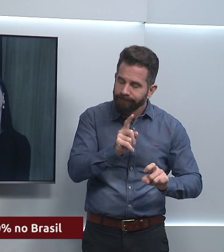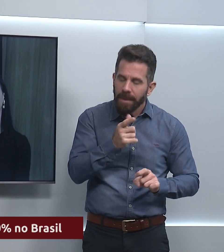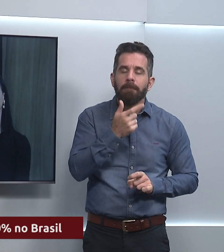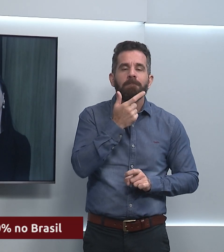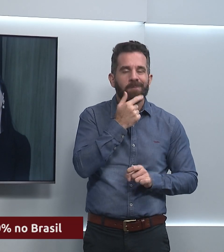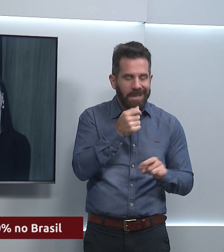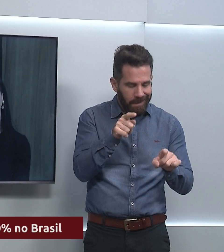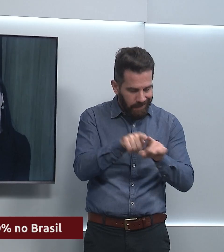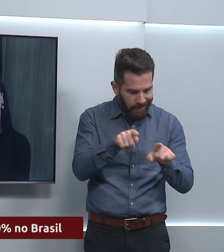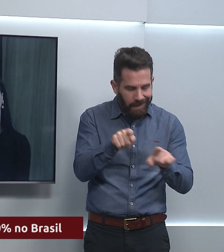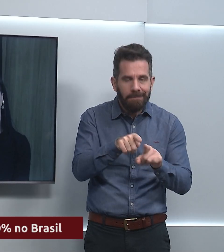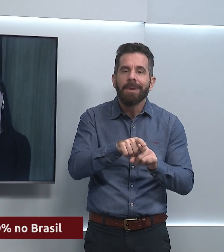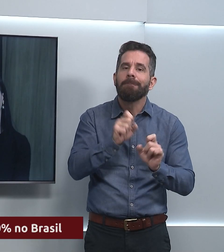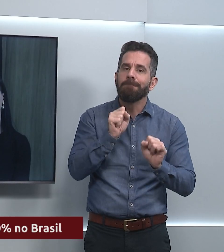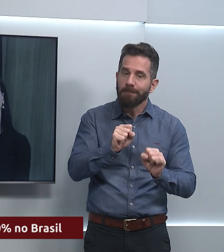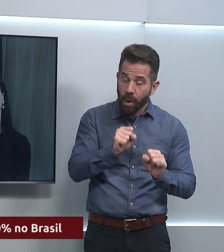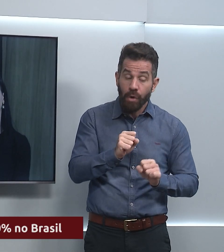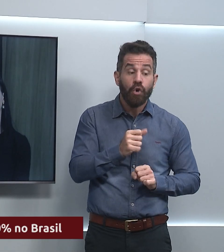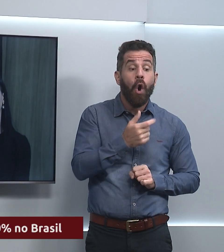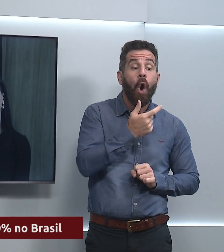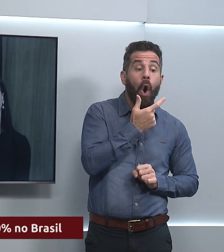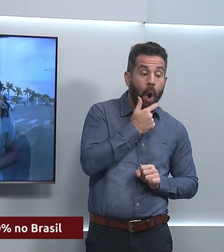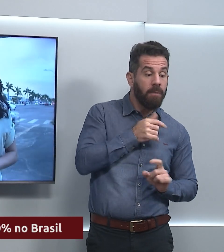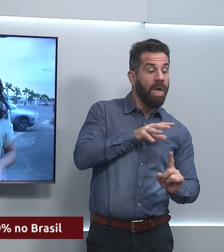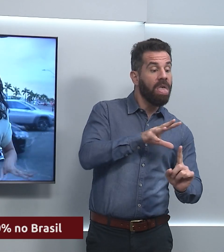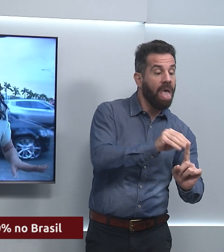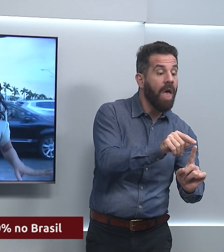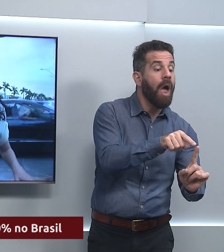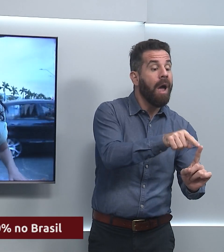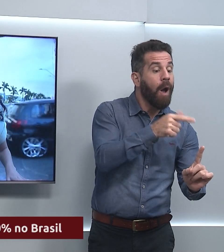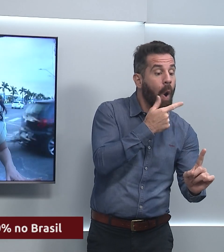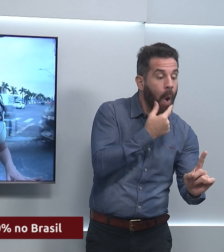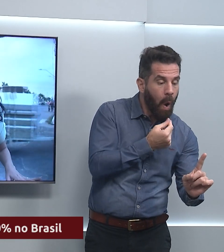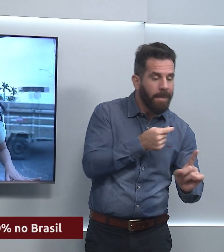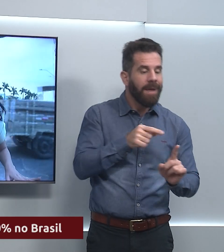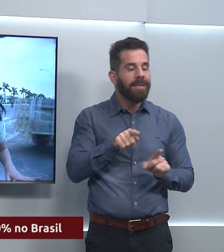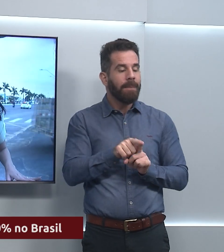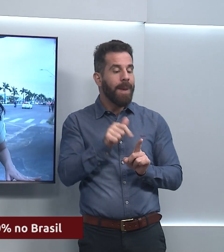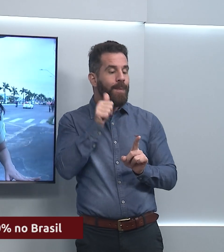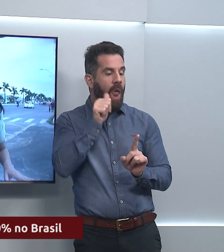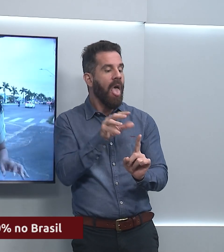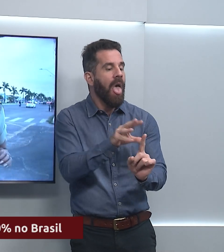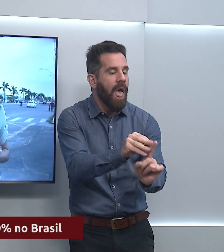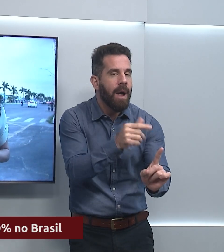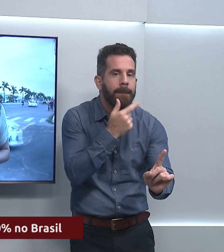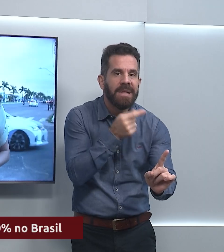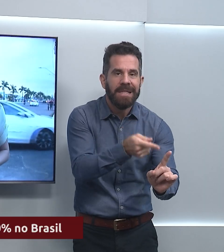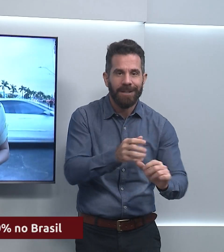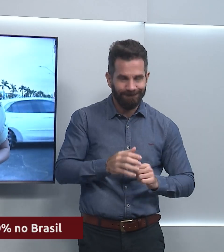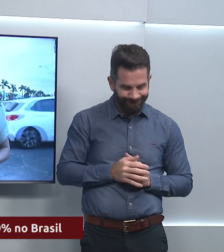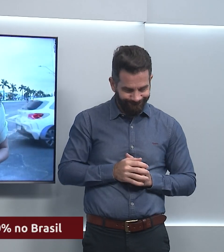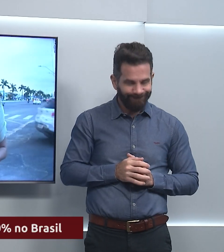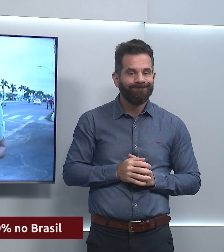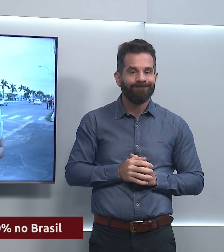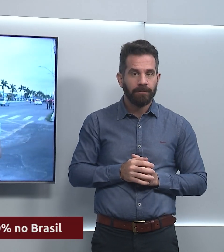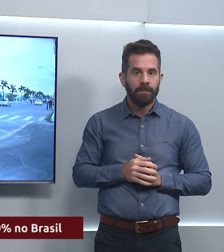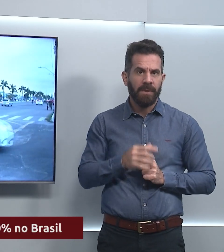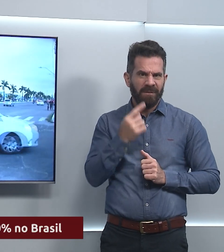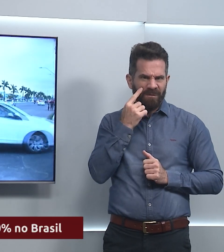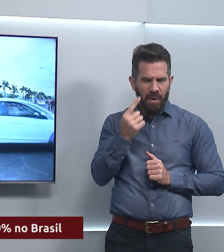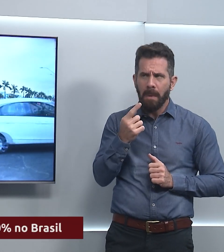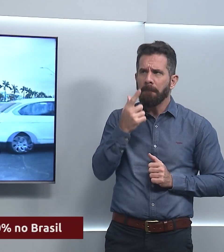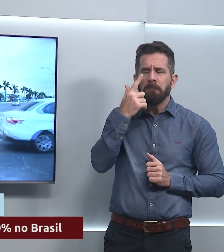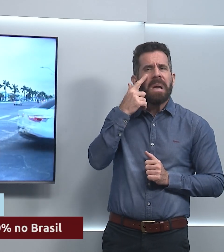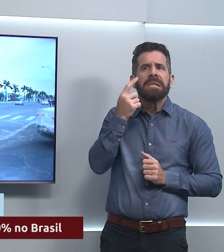podem ser abusados por homens e por mulheres. Casos como esse são mais comuns do que se imagina. Segundo dados